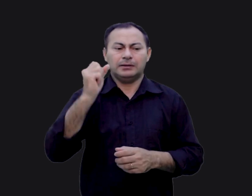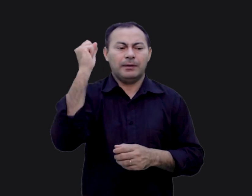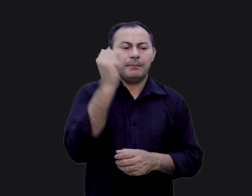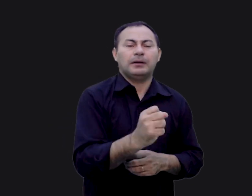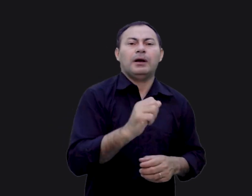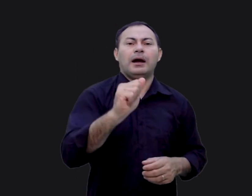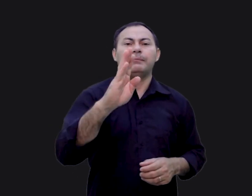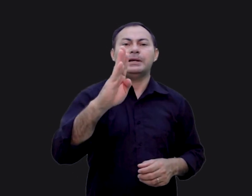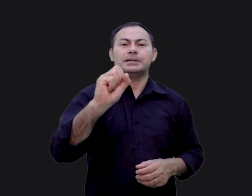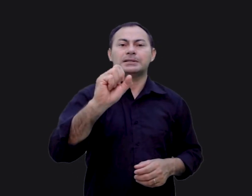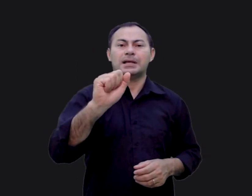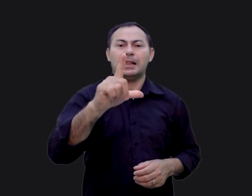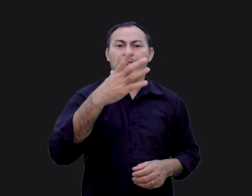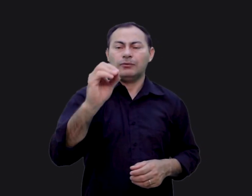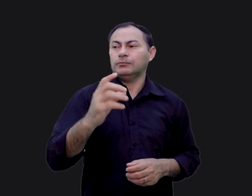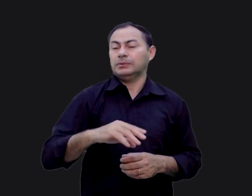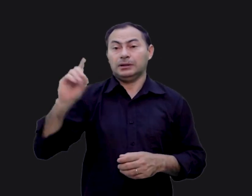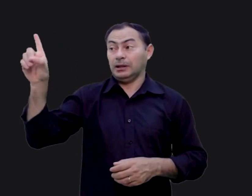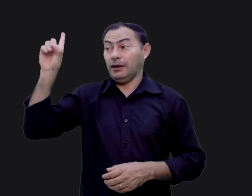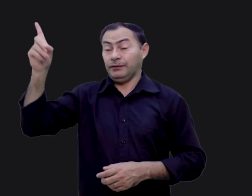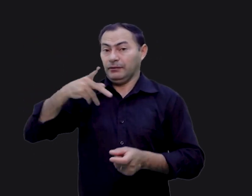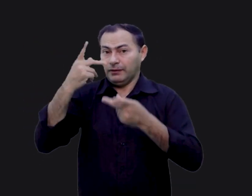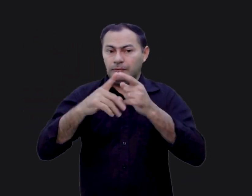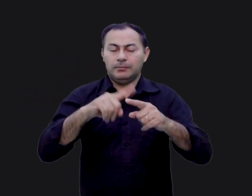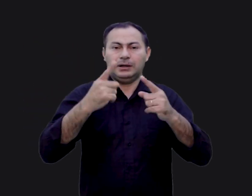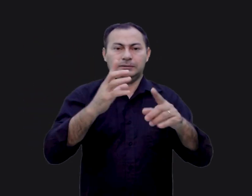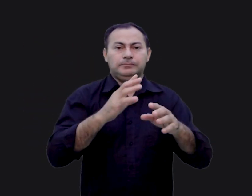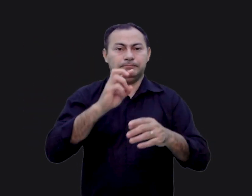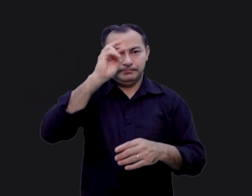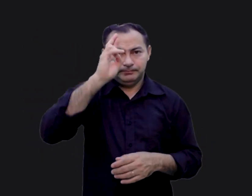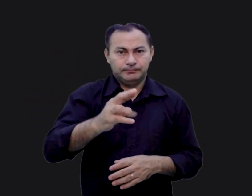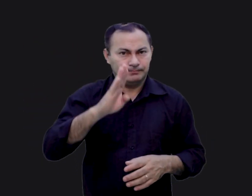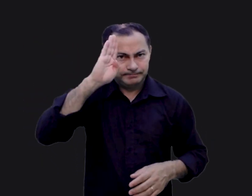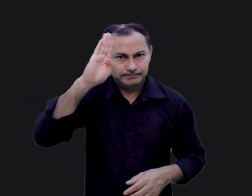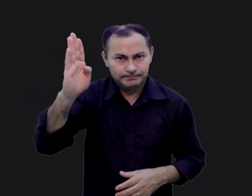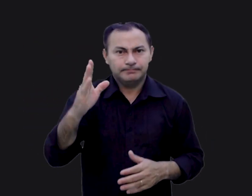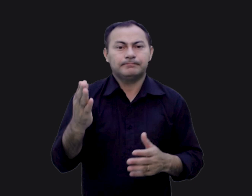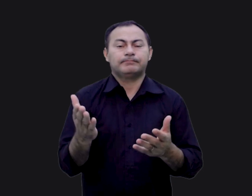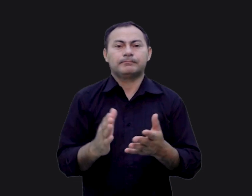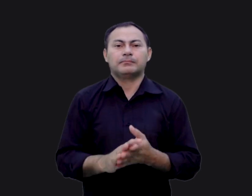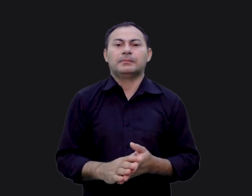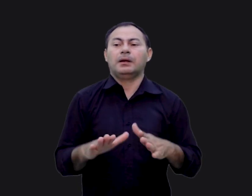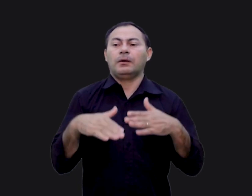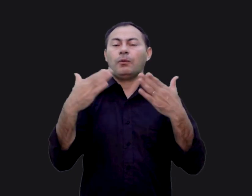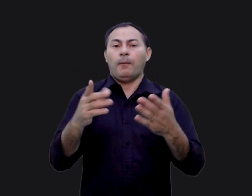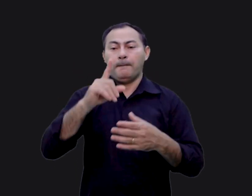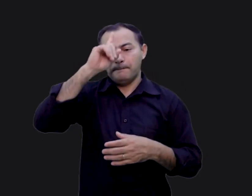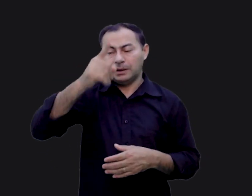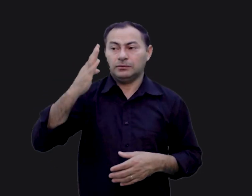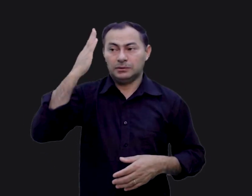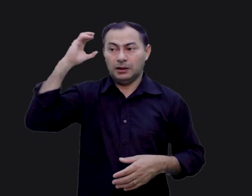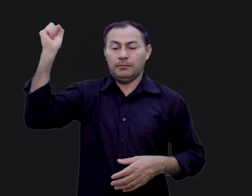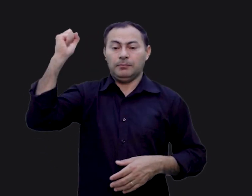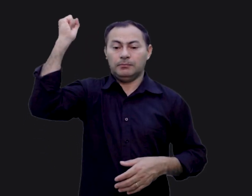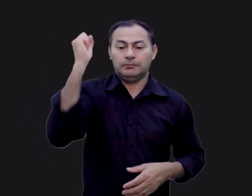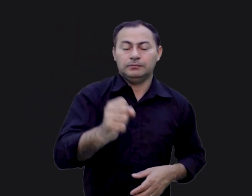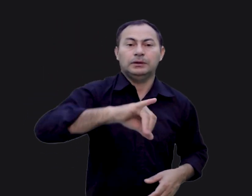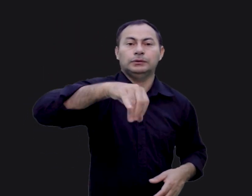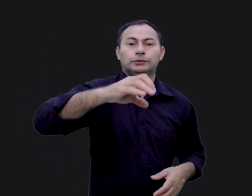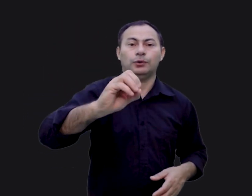matado Absalão. Davi não disse isso, mas eu acho que essa foi uma das razões principais pelas quais ele mandou Salomão matar